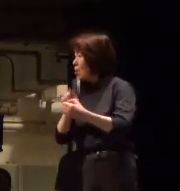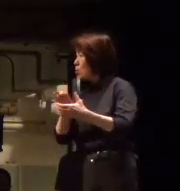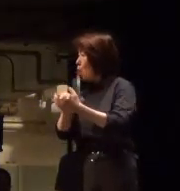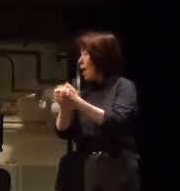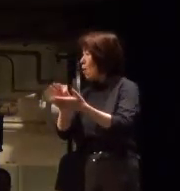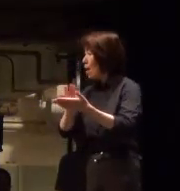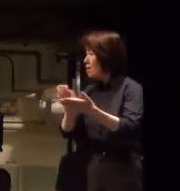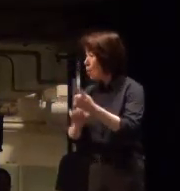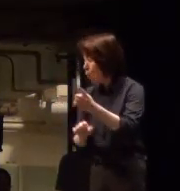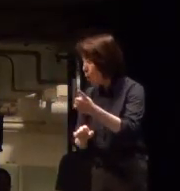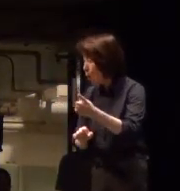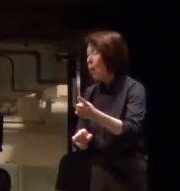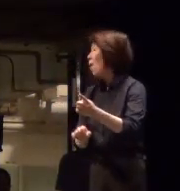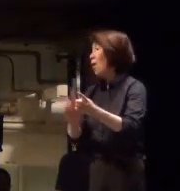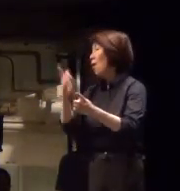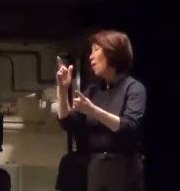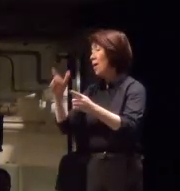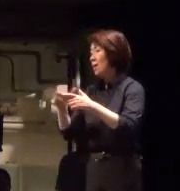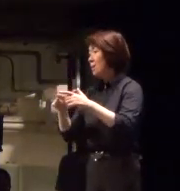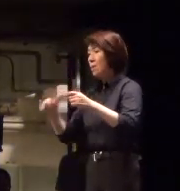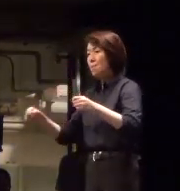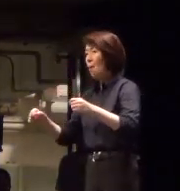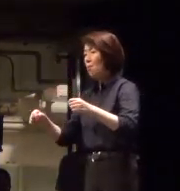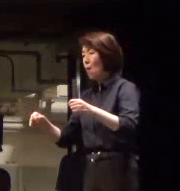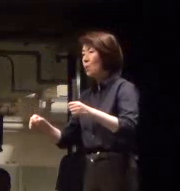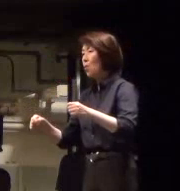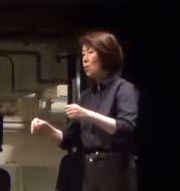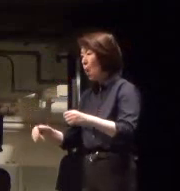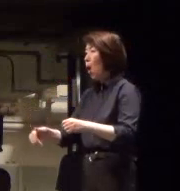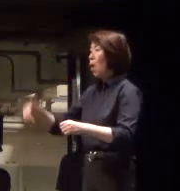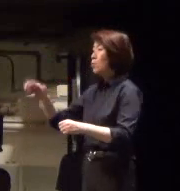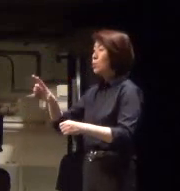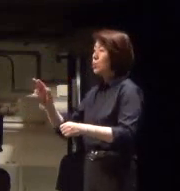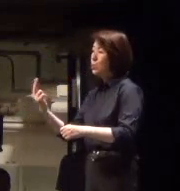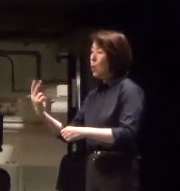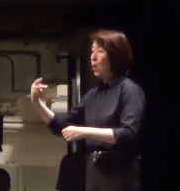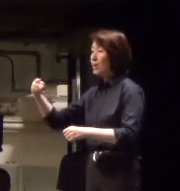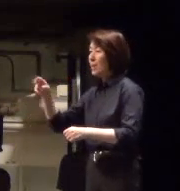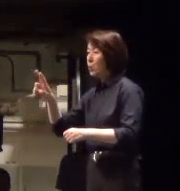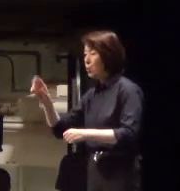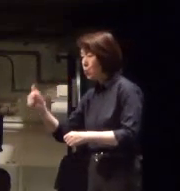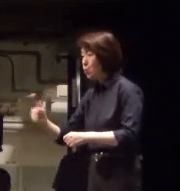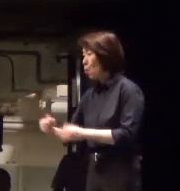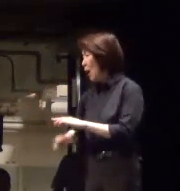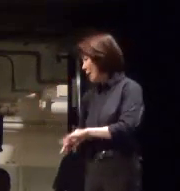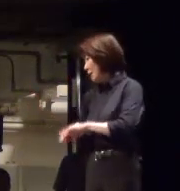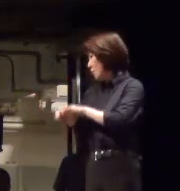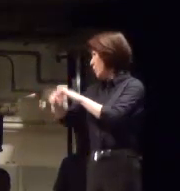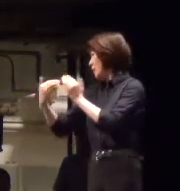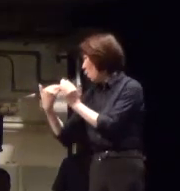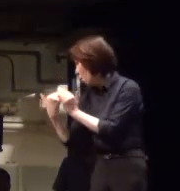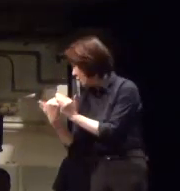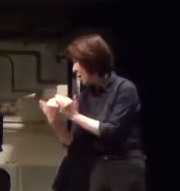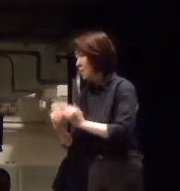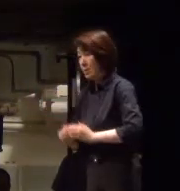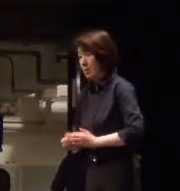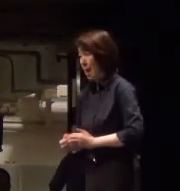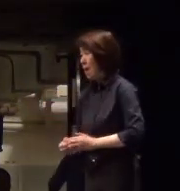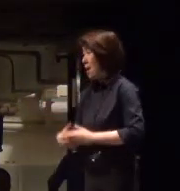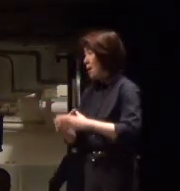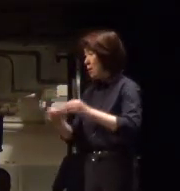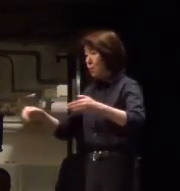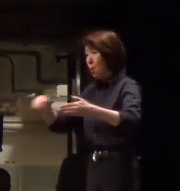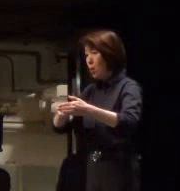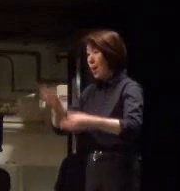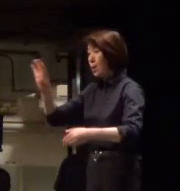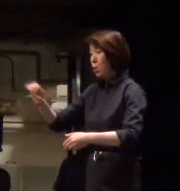用だと言いながら日本はどんどんどんどんプルトニウムを蓄積して懐に入れてきました。すでに日本には45ト